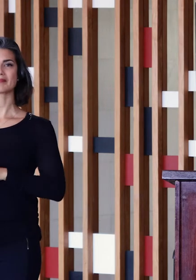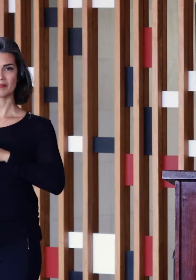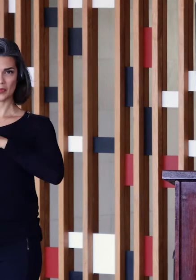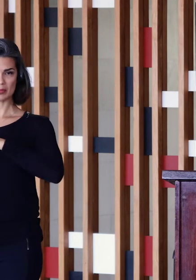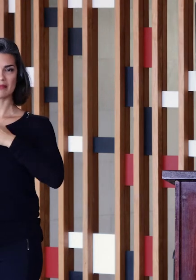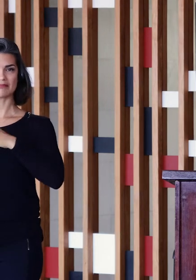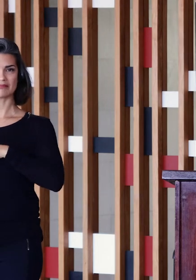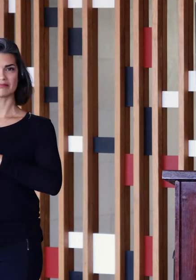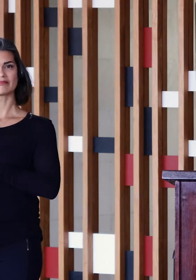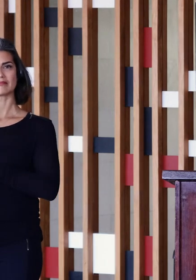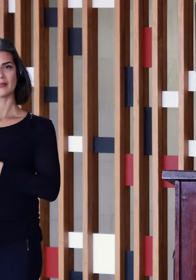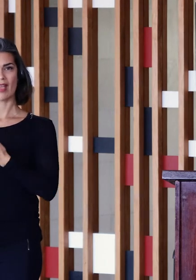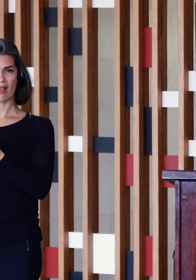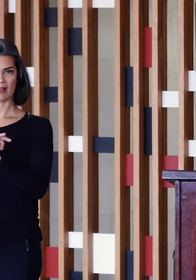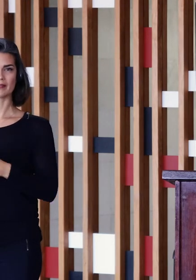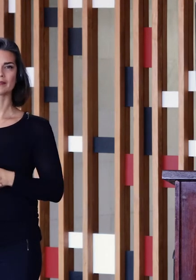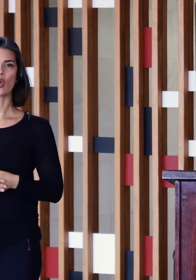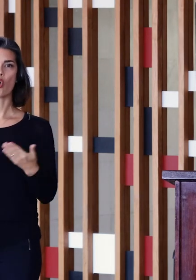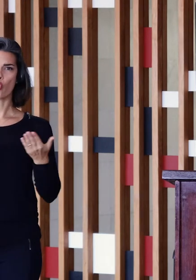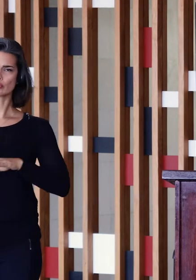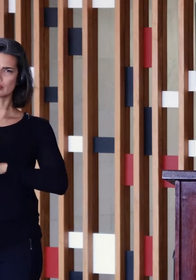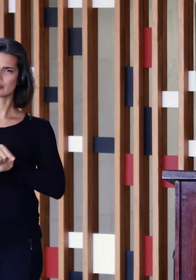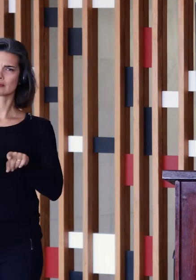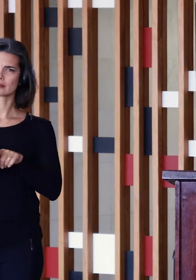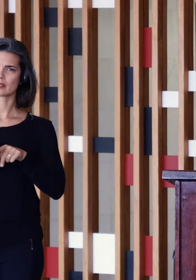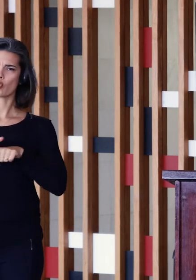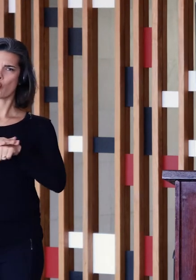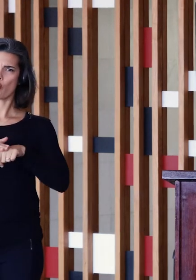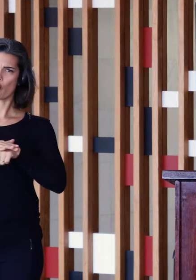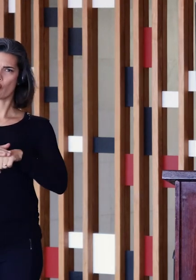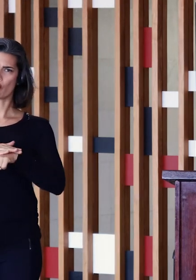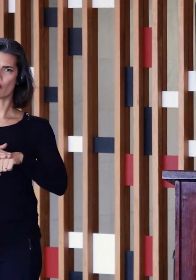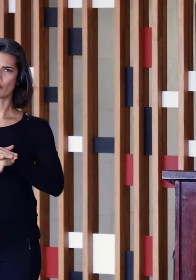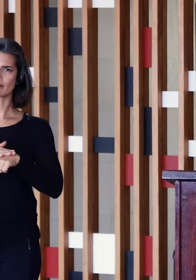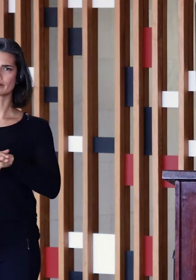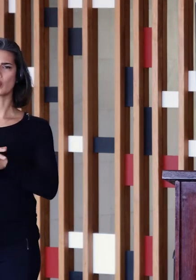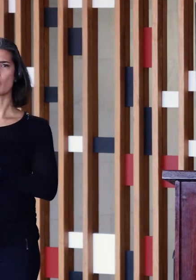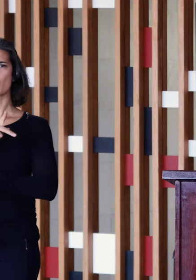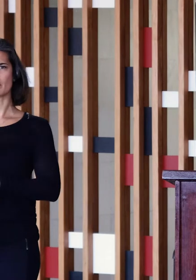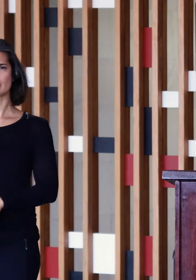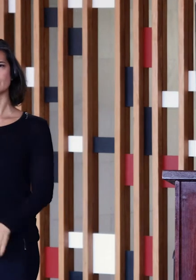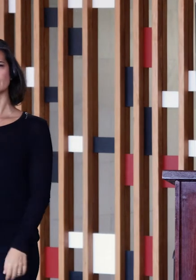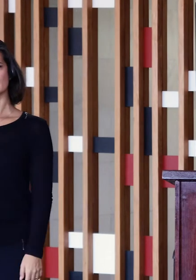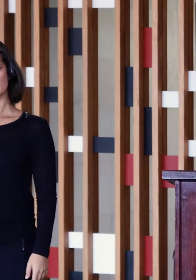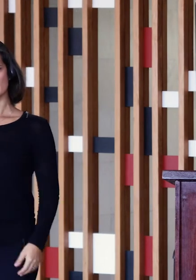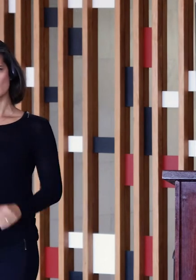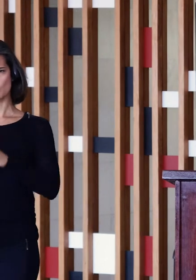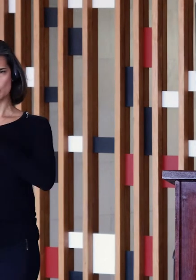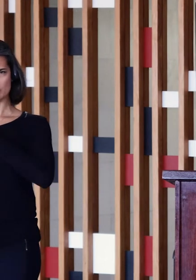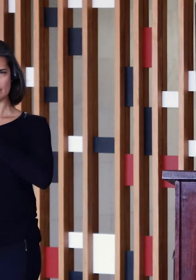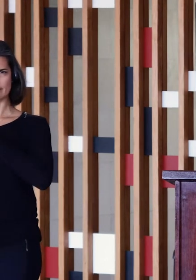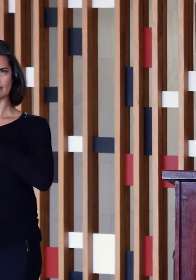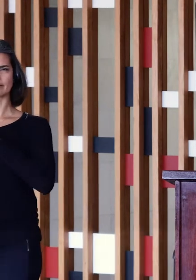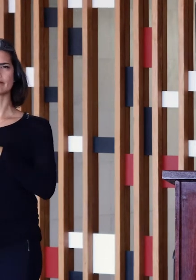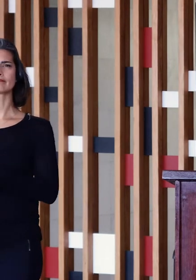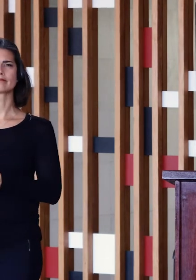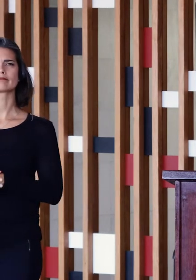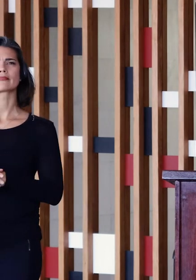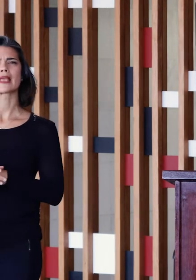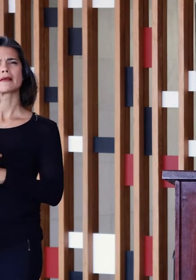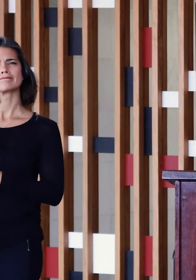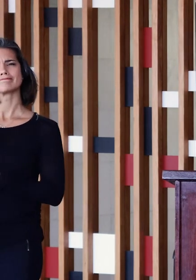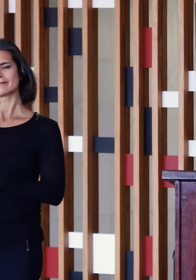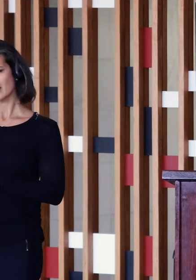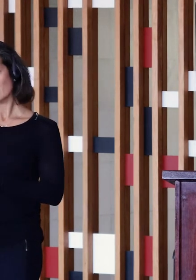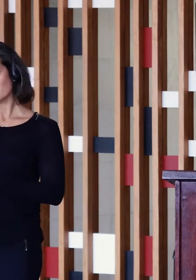la oportunidad de conversar con el presidente del Senado de Brasil para recalcar la importancia que tiene